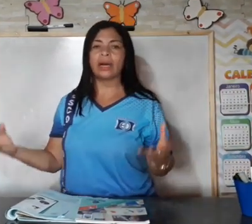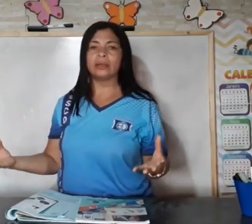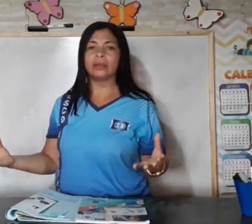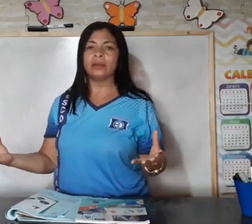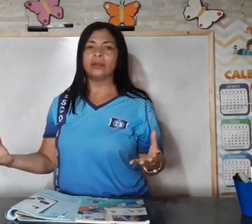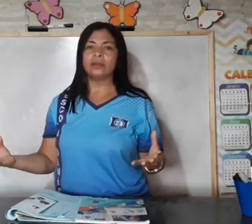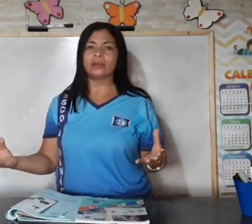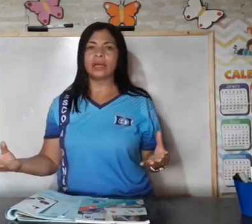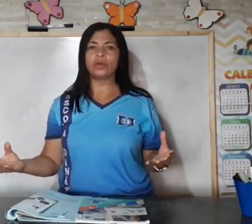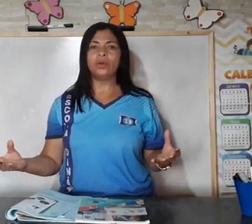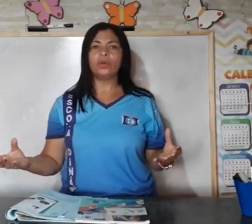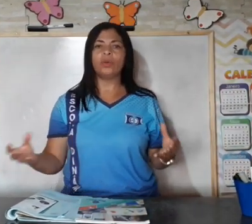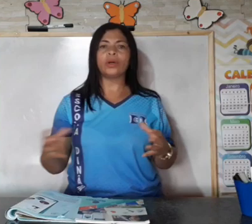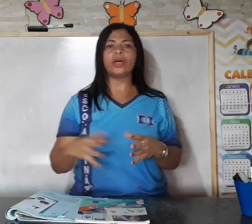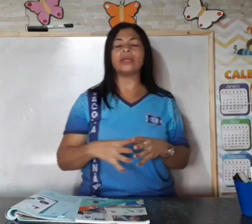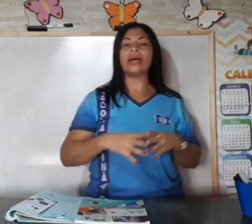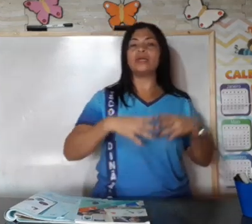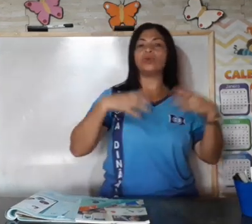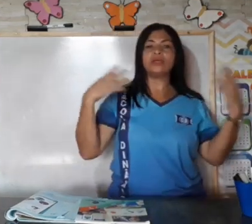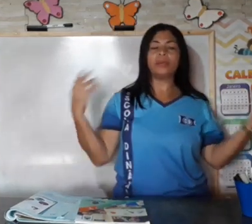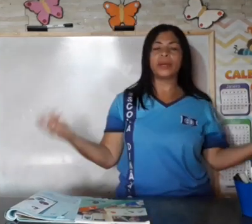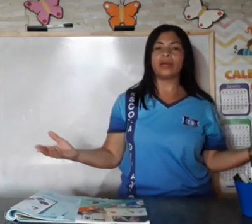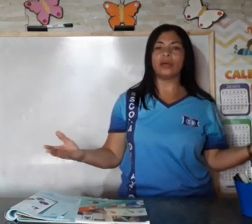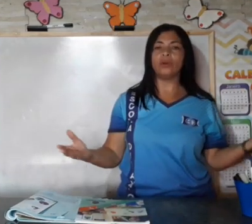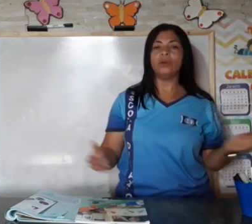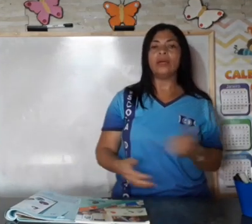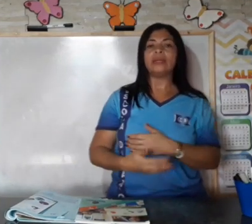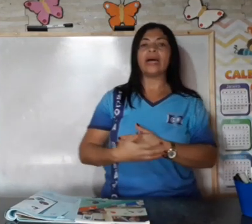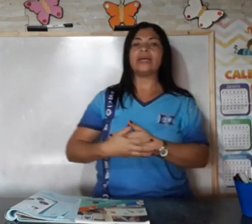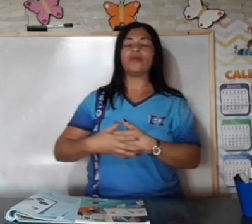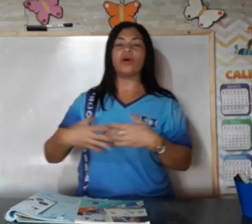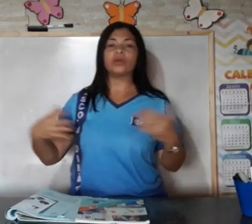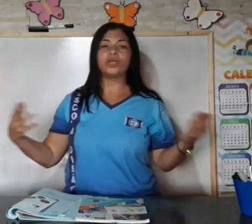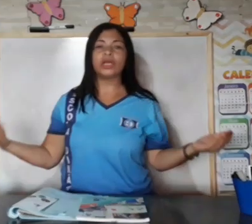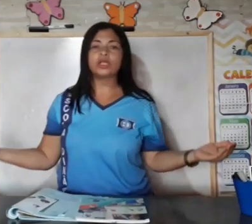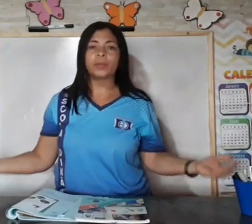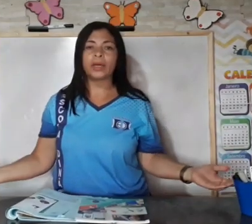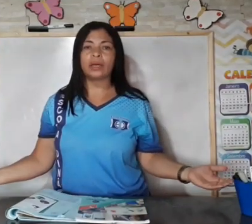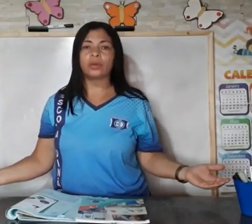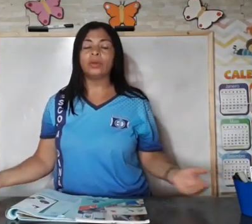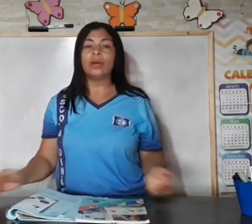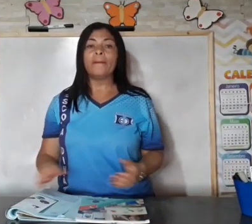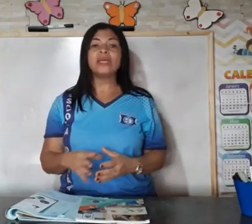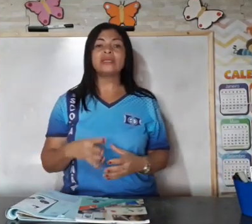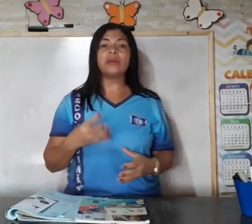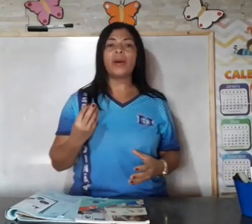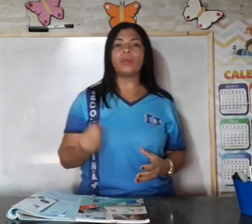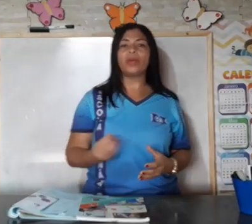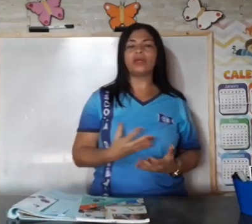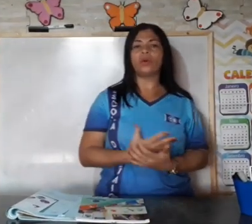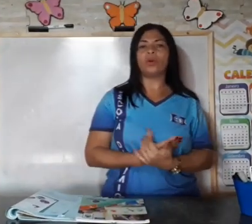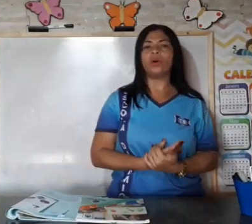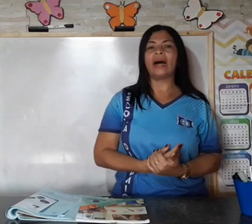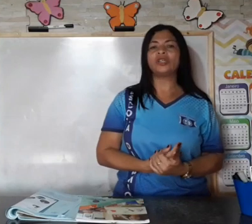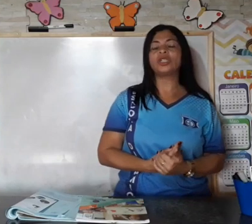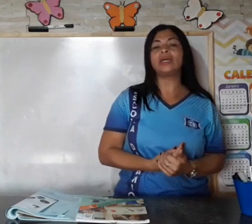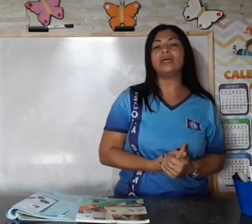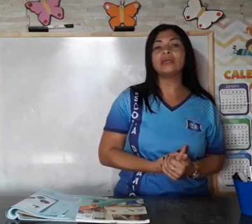oportunidade. Certo? Porque tá aí o desemprego, tá aí a falta de respeito, principalmente com as